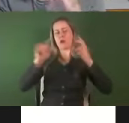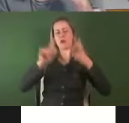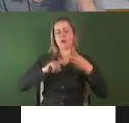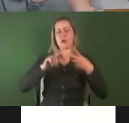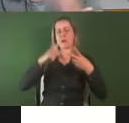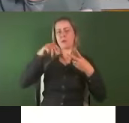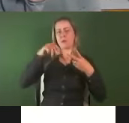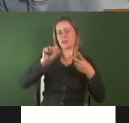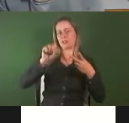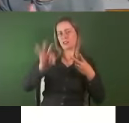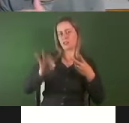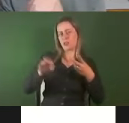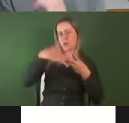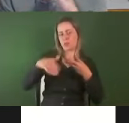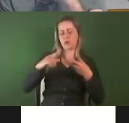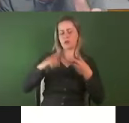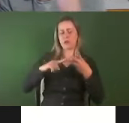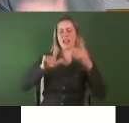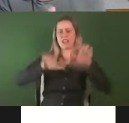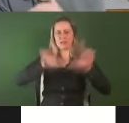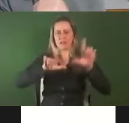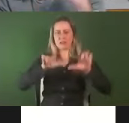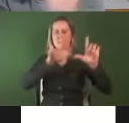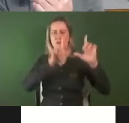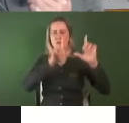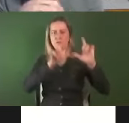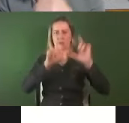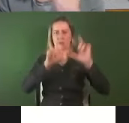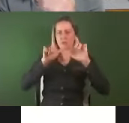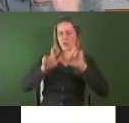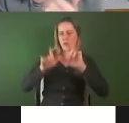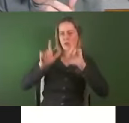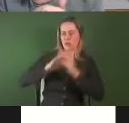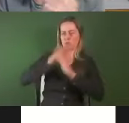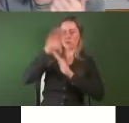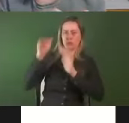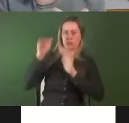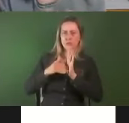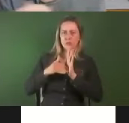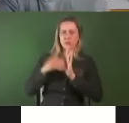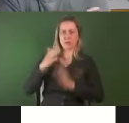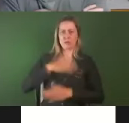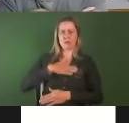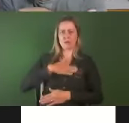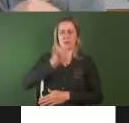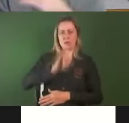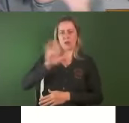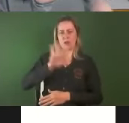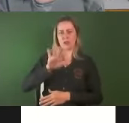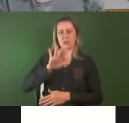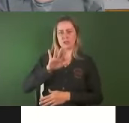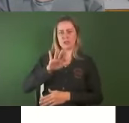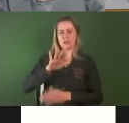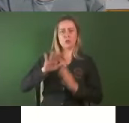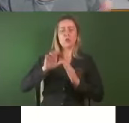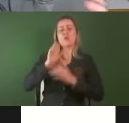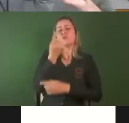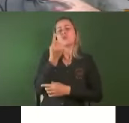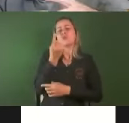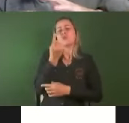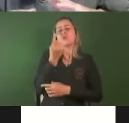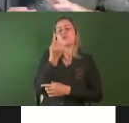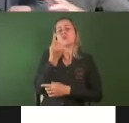rua, fotografar televisão. Ele vai fotografar tudo que para ele é uma imagem. E para ele tudo é uma coisa só.